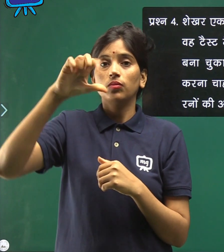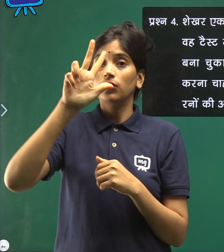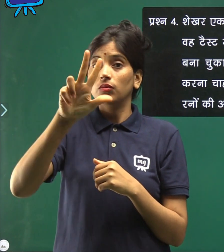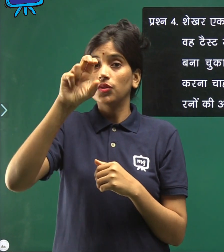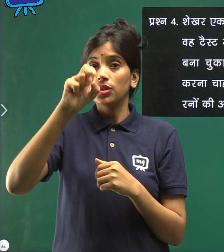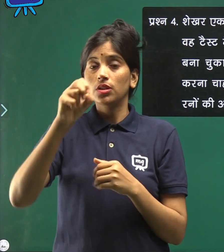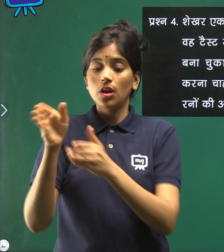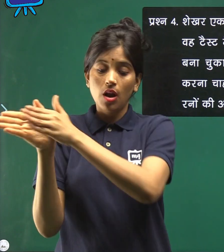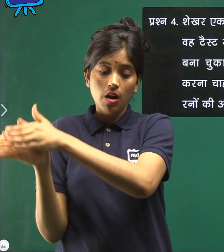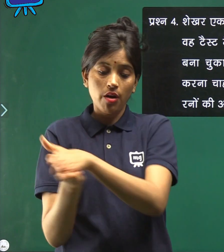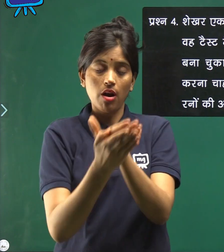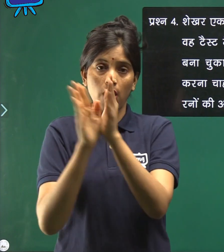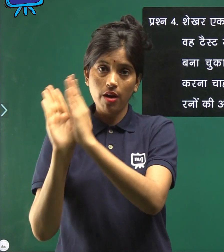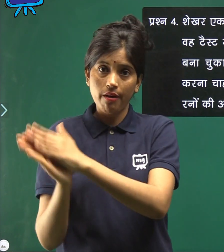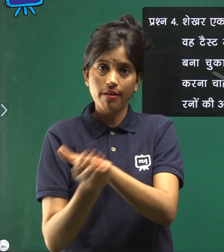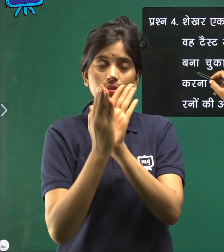6,980 रन